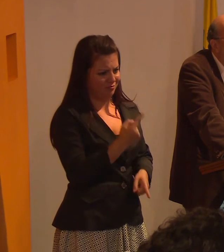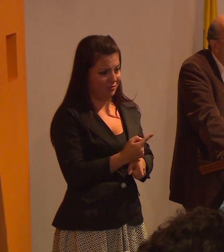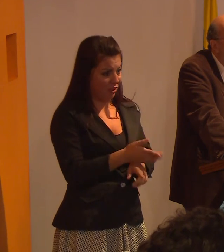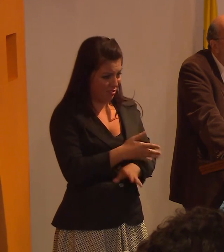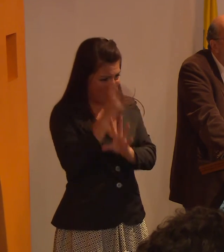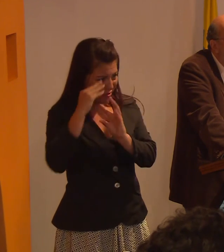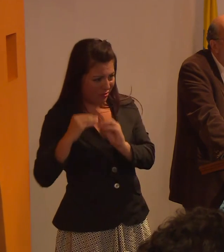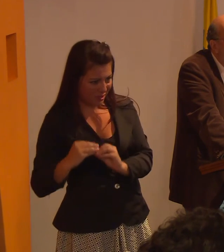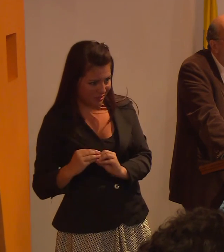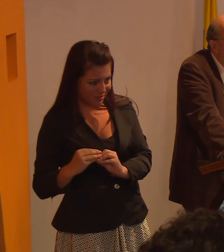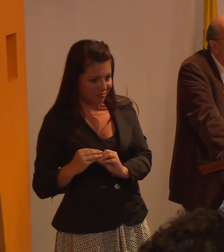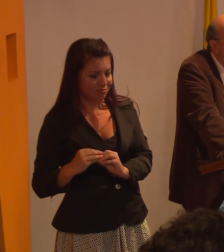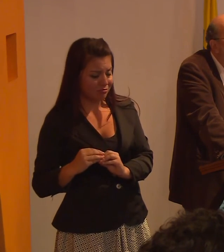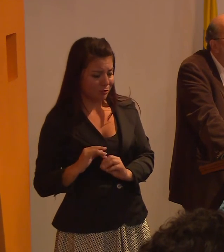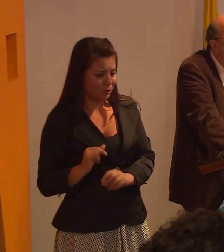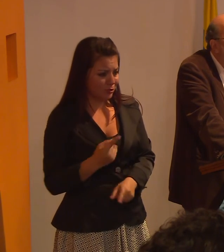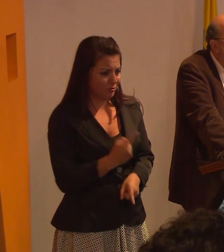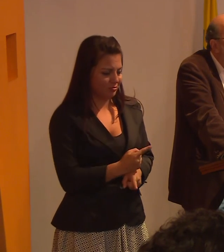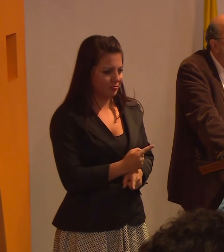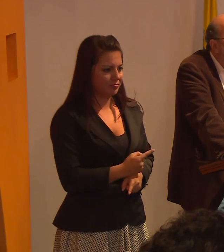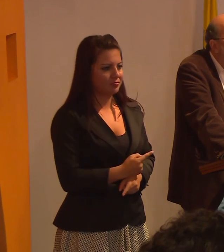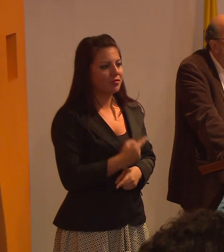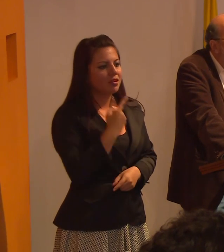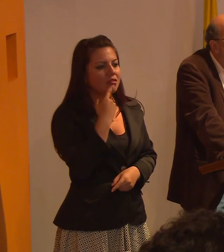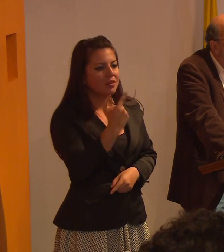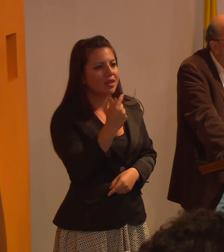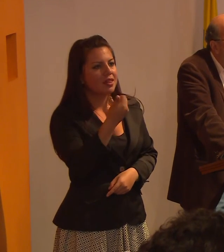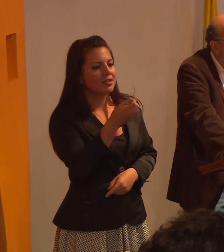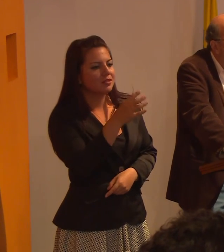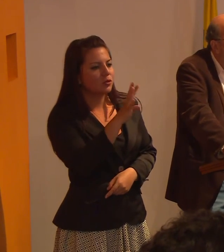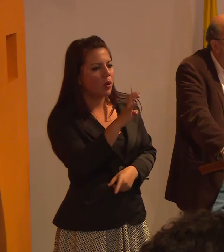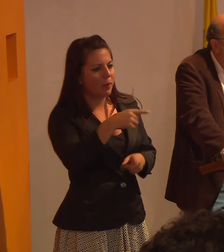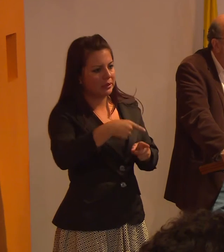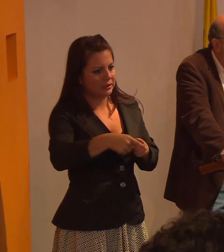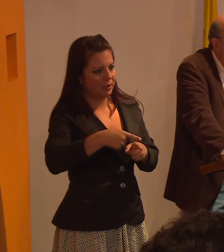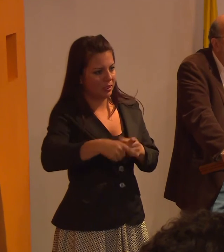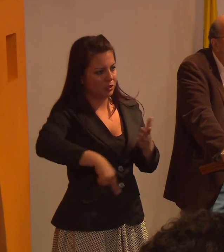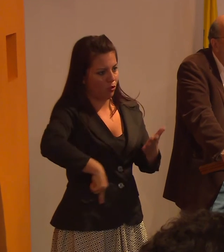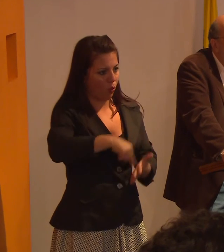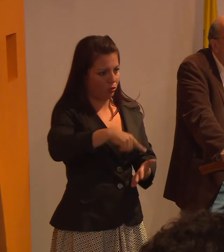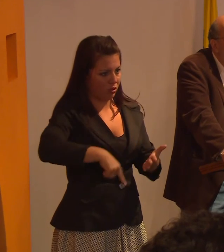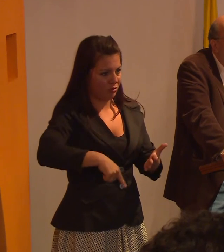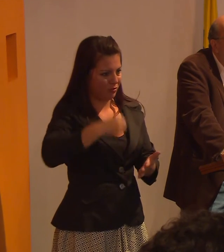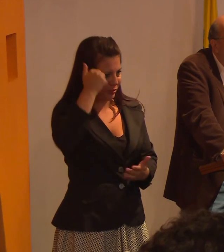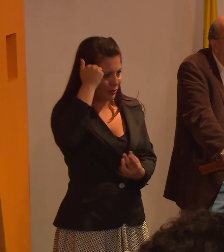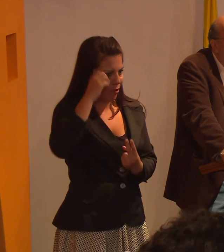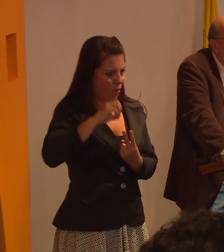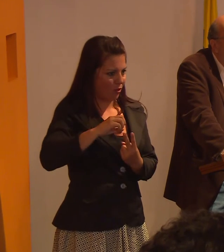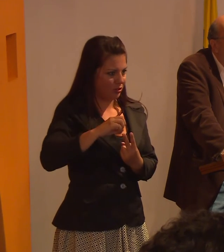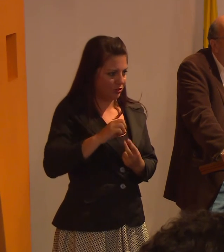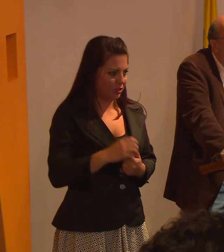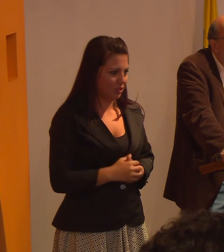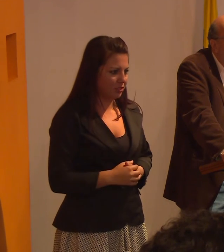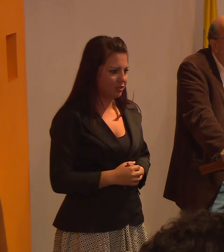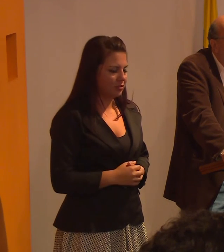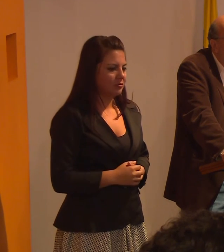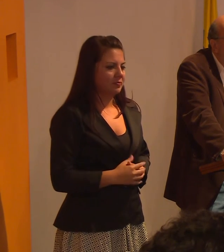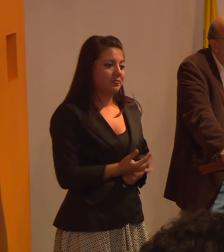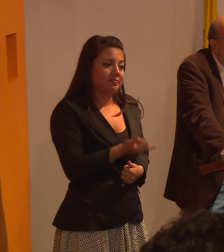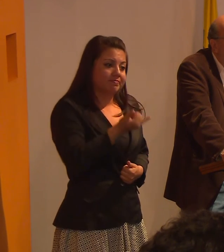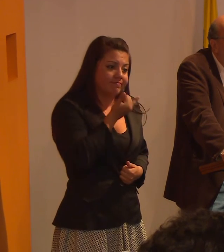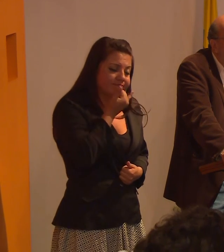pactamos, contratar 19 semanas a los profesores ocasionales. Lo que sucede es que